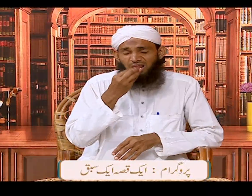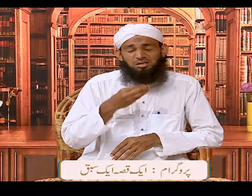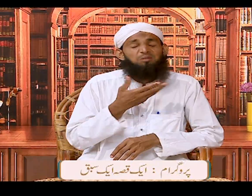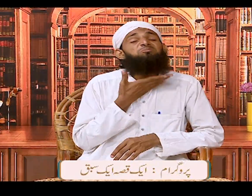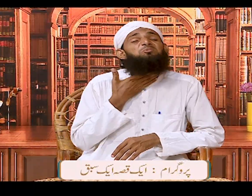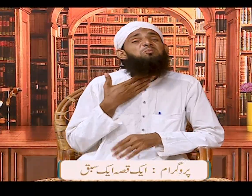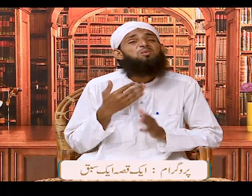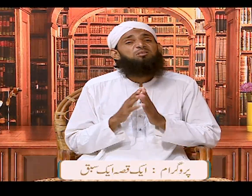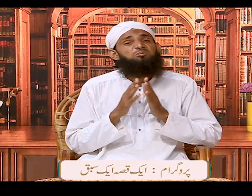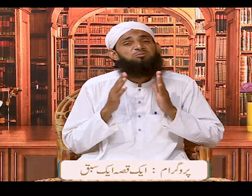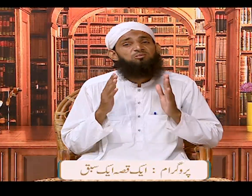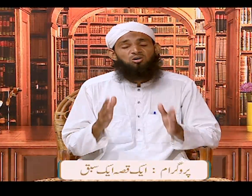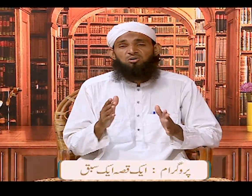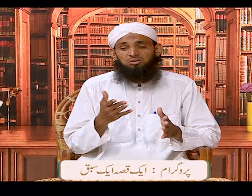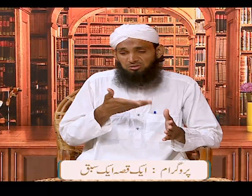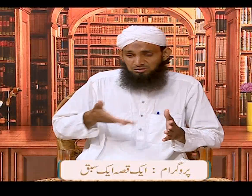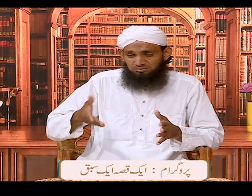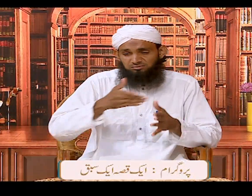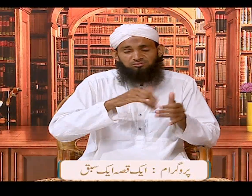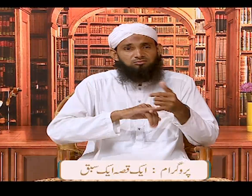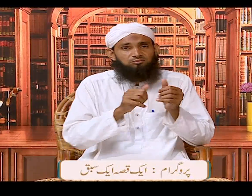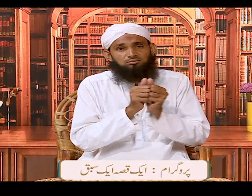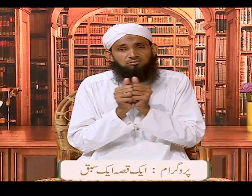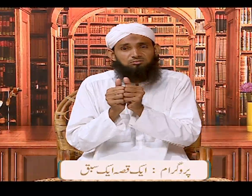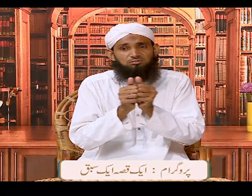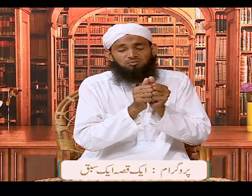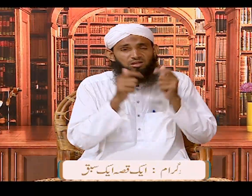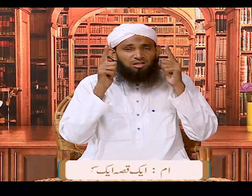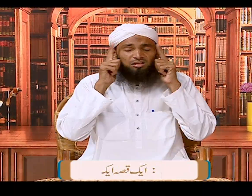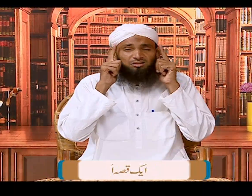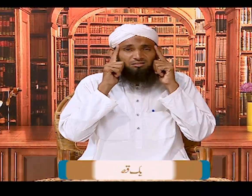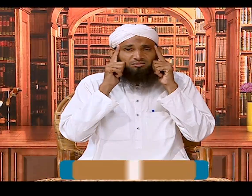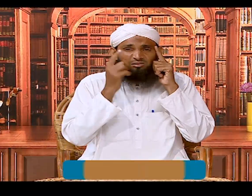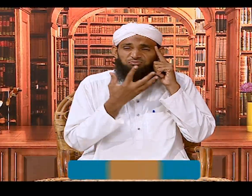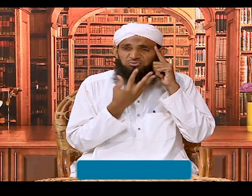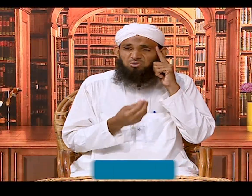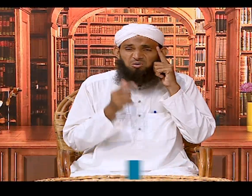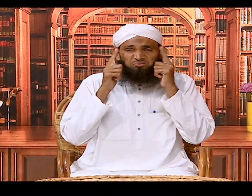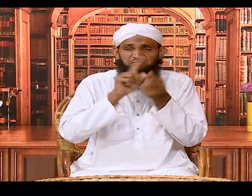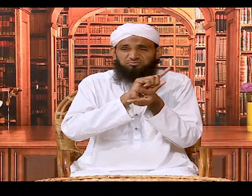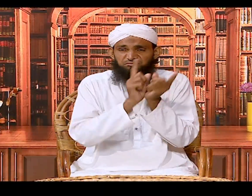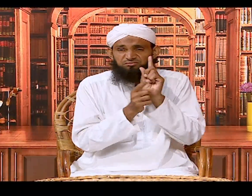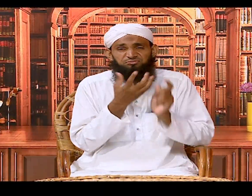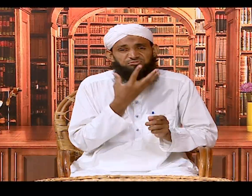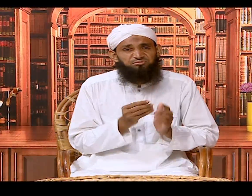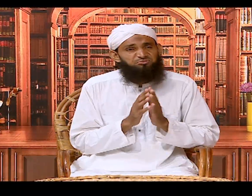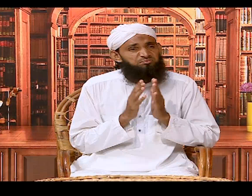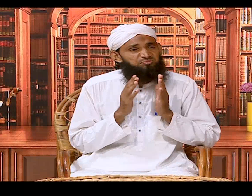اور پیاس کی شدت ہوئی۔ اس حالت میں صحابہ کرام علیہم الرضوان کے چہروں پر افسردگی کے آثار دکھائی دینے